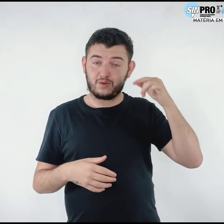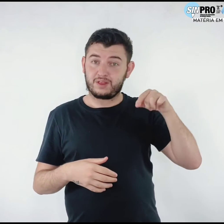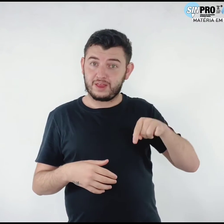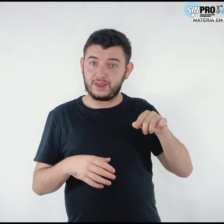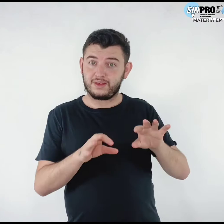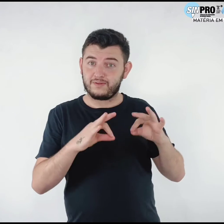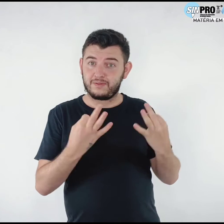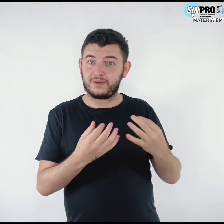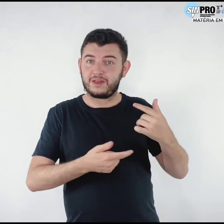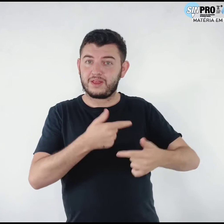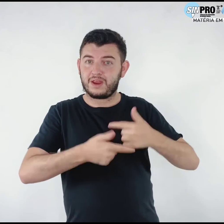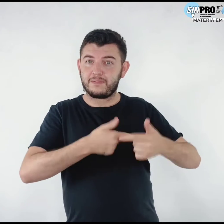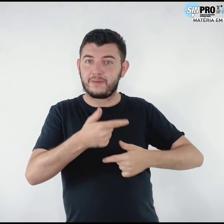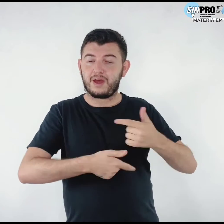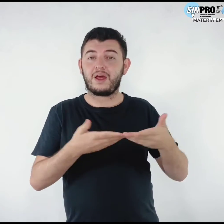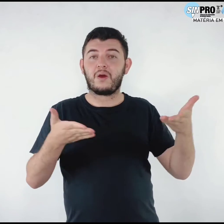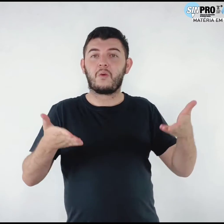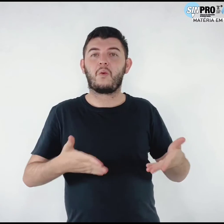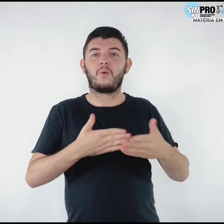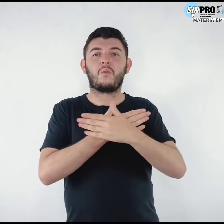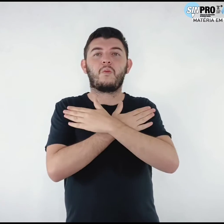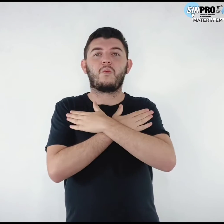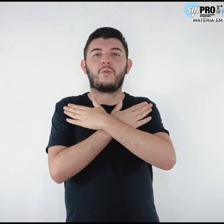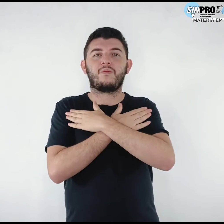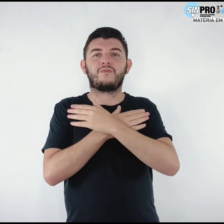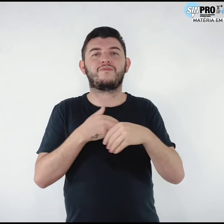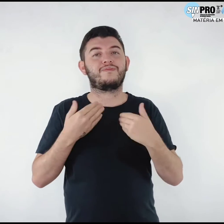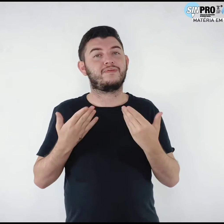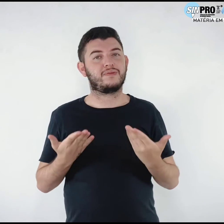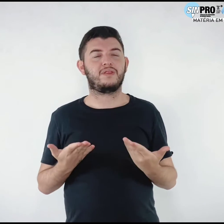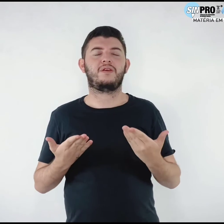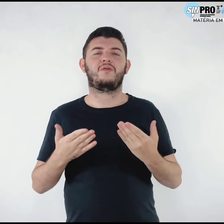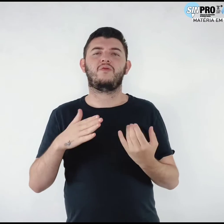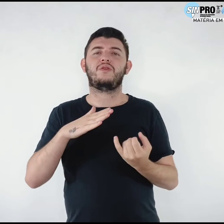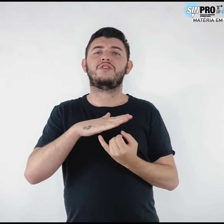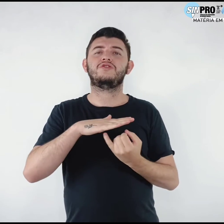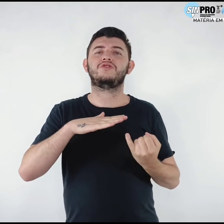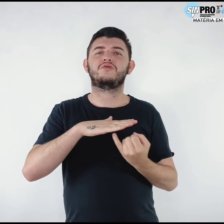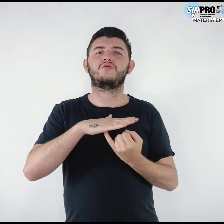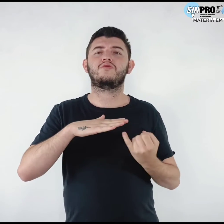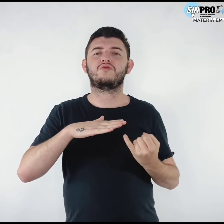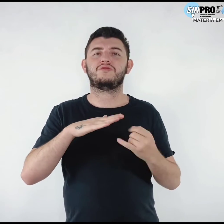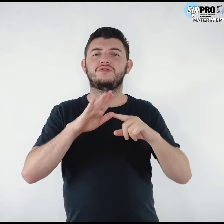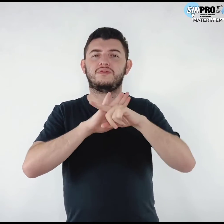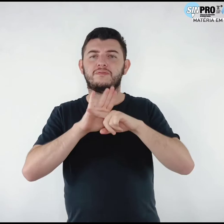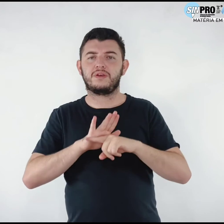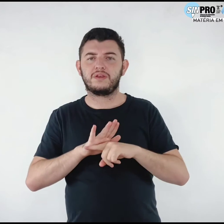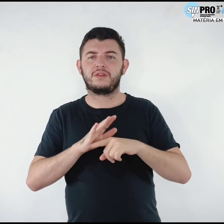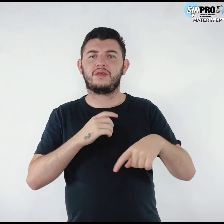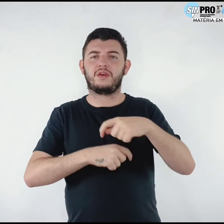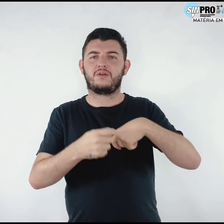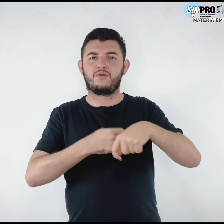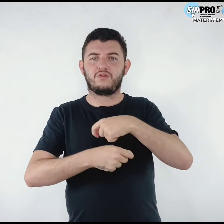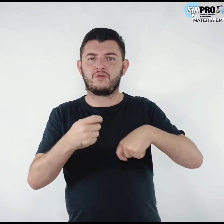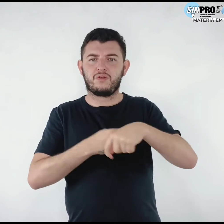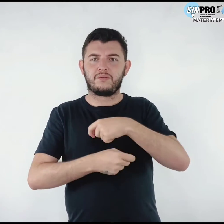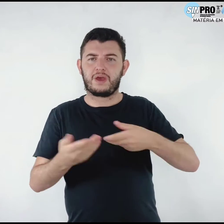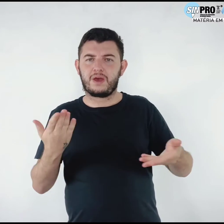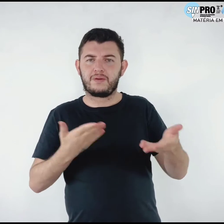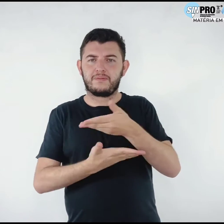trabalho. O Instituto de Pesquisa Econômica Aplicada, IPEA,